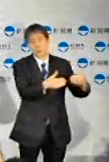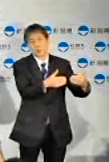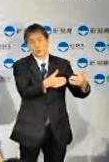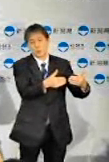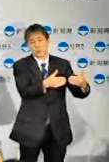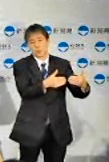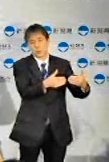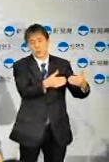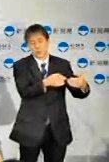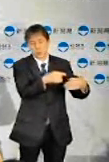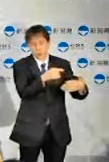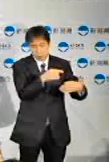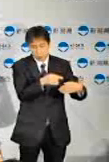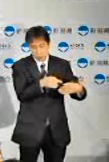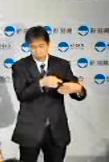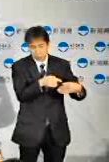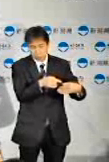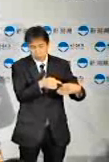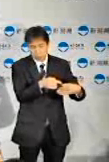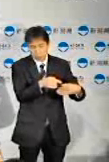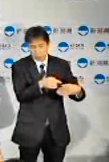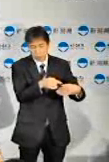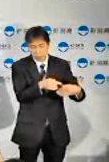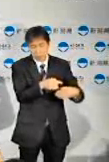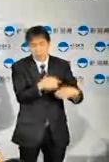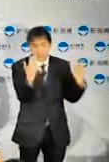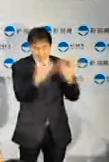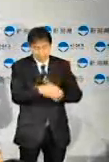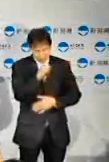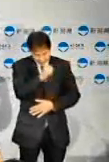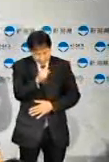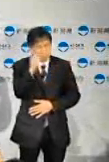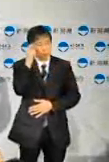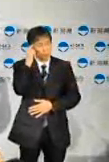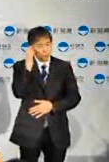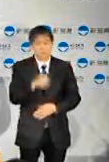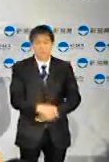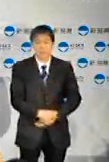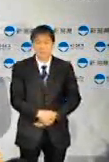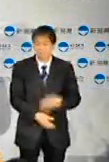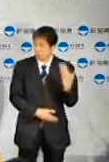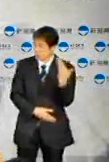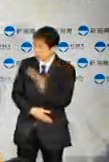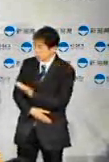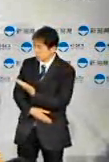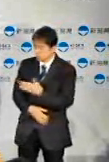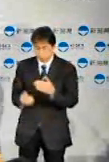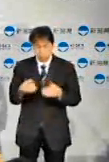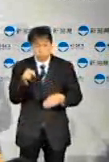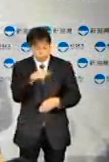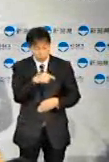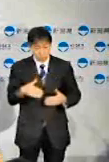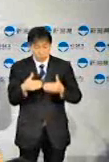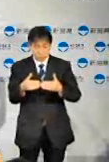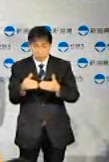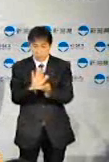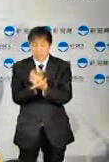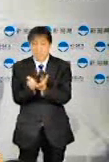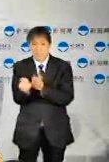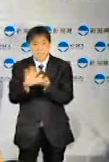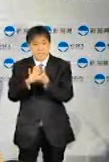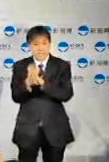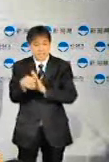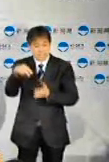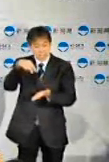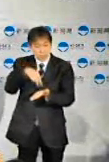るようなものであってほしいと願うところではあります。 そういうふうにこう進んでいく中で新潟県としての